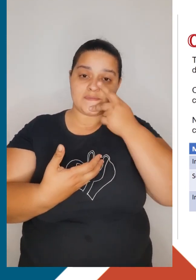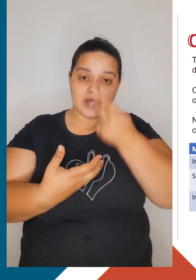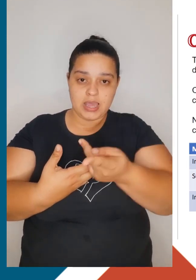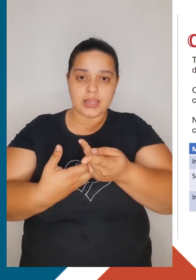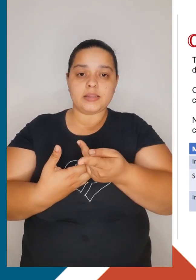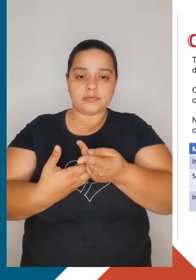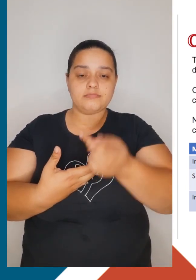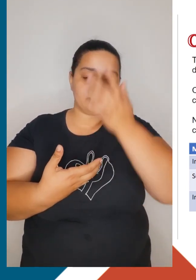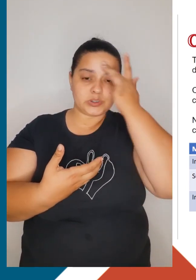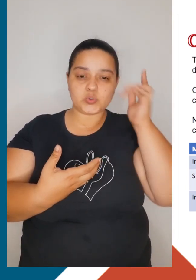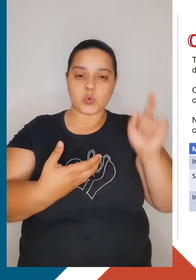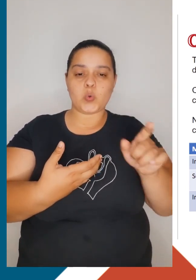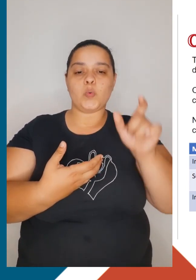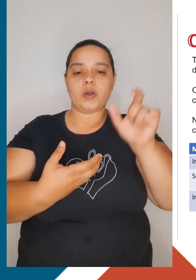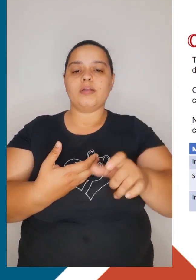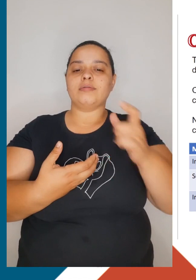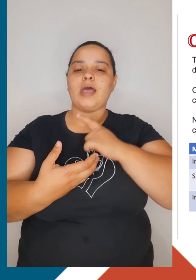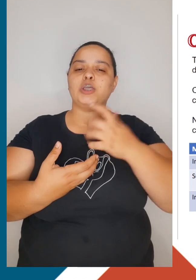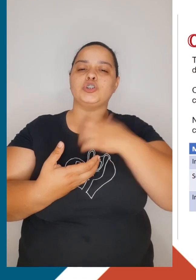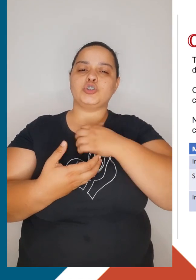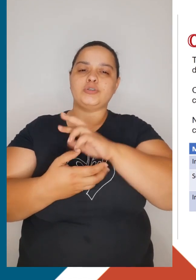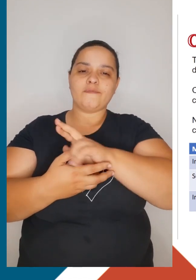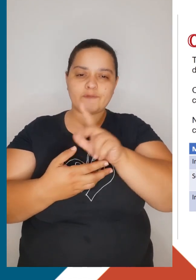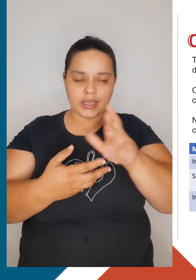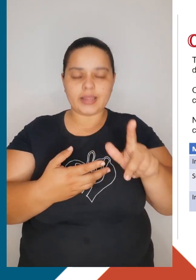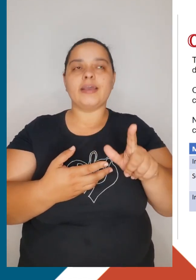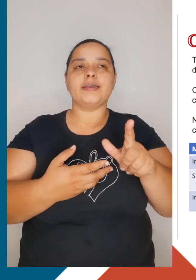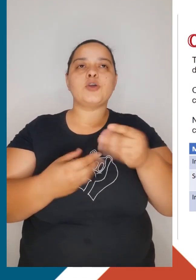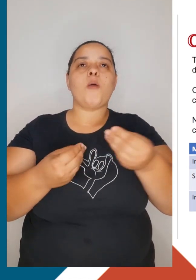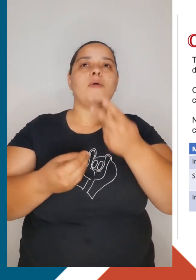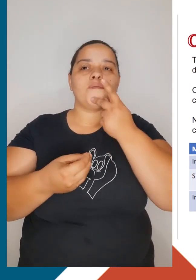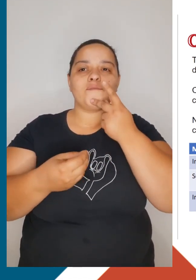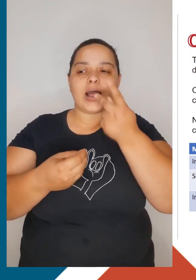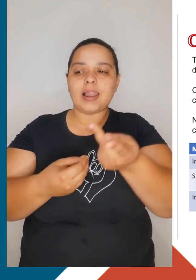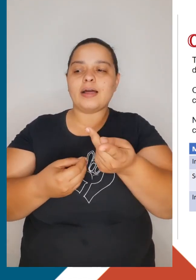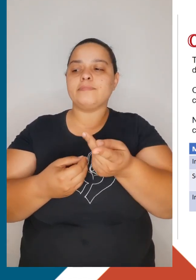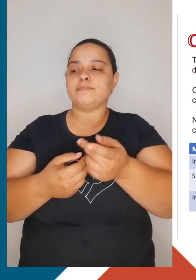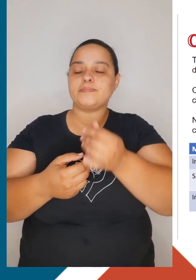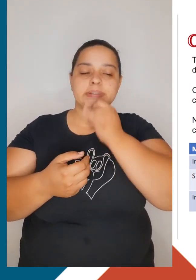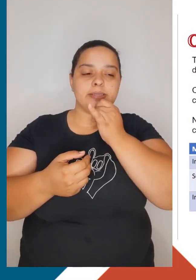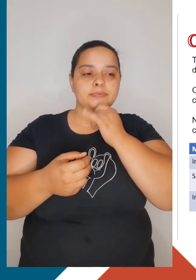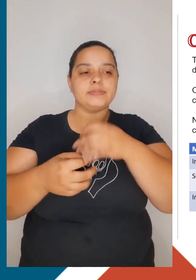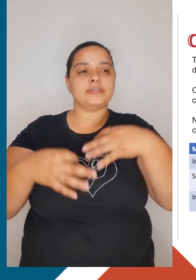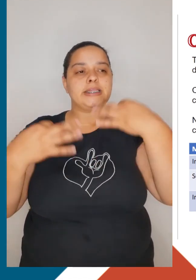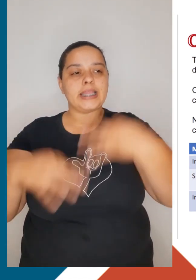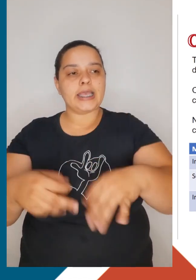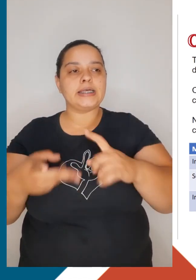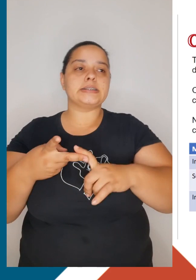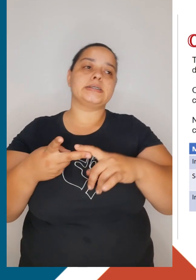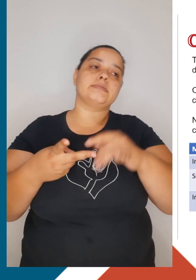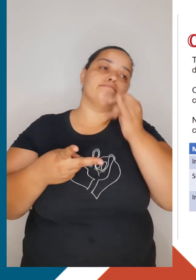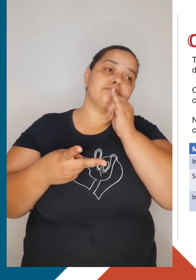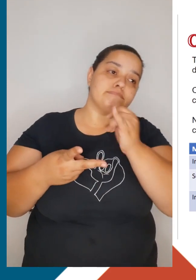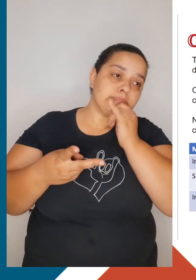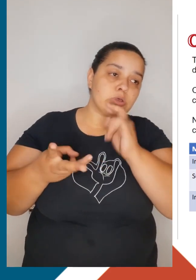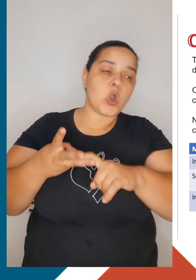ou seja, ele estabelece formas diferentes para indicar a atitude do falante em relação ao que é dito, certeza,